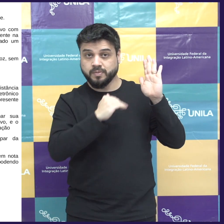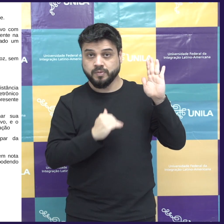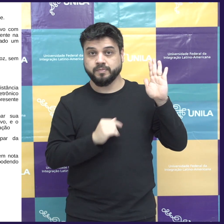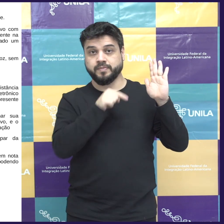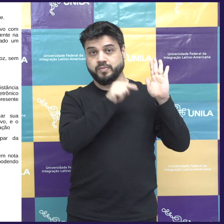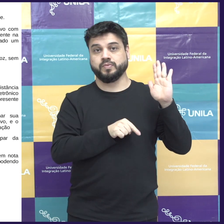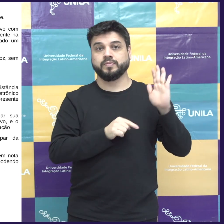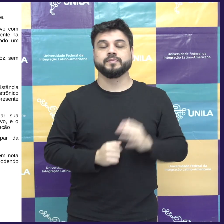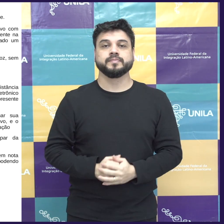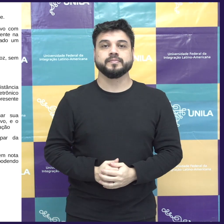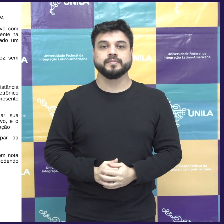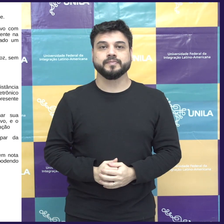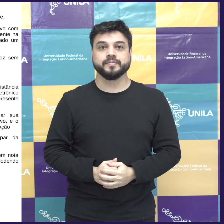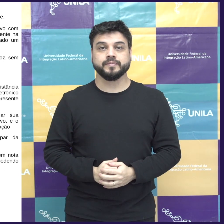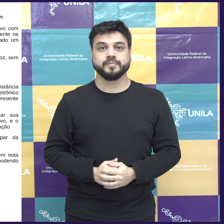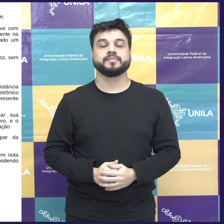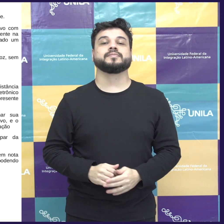classificação.